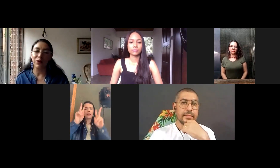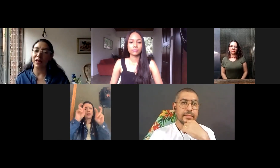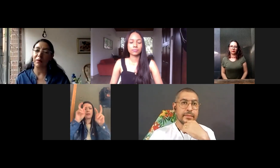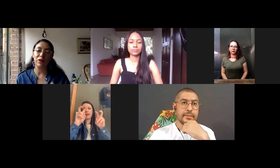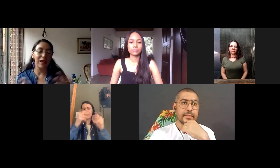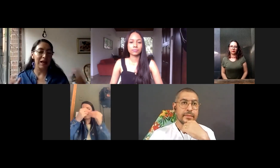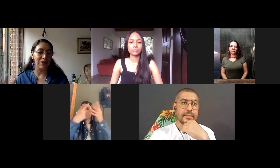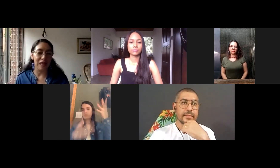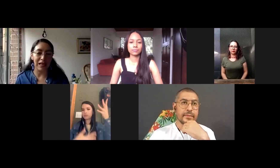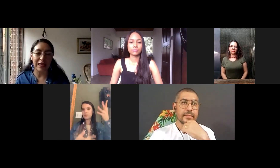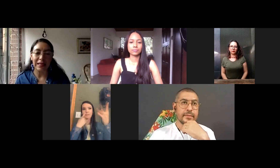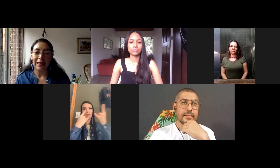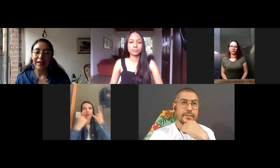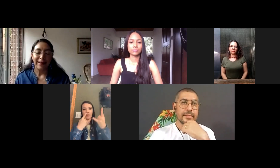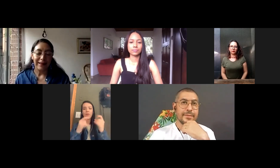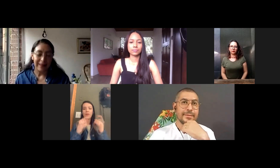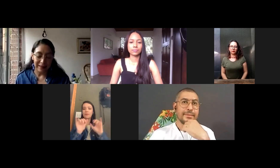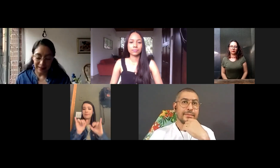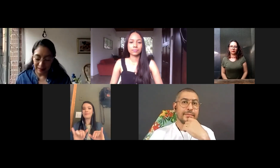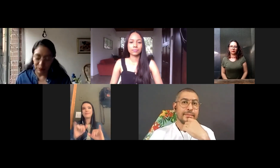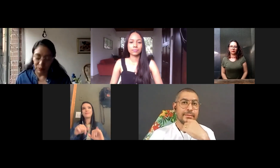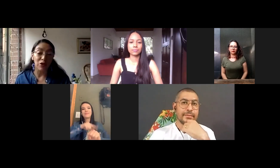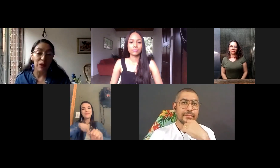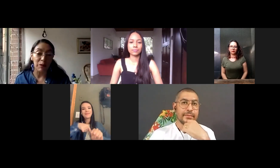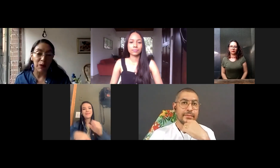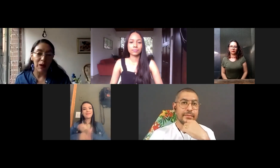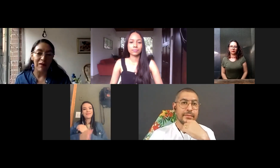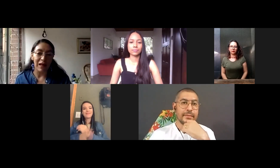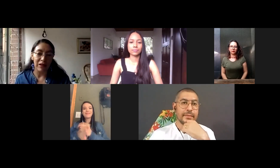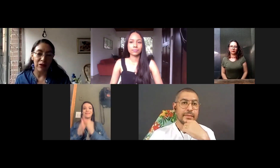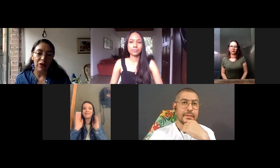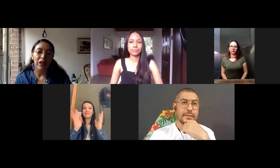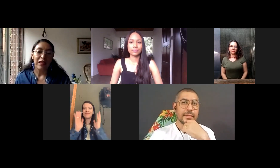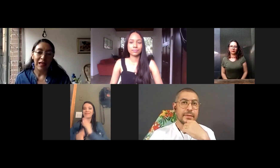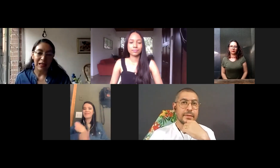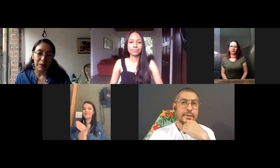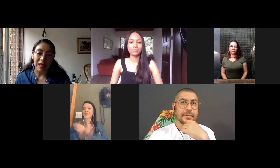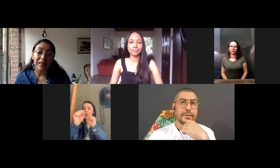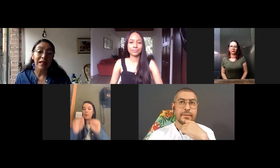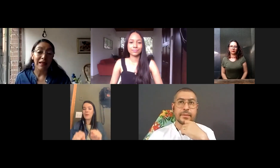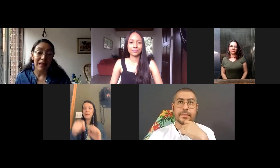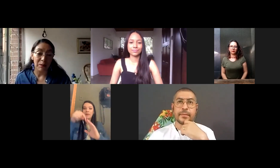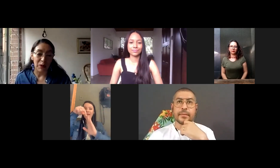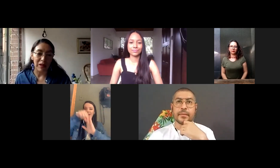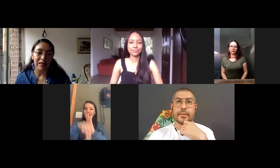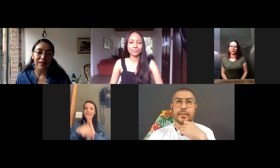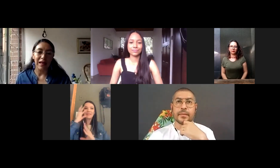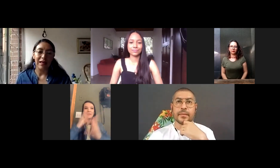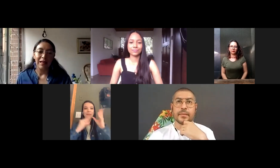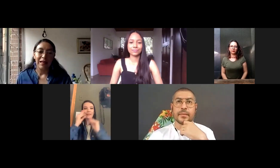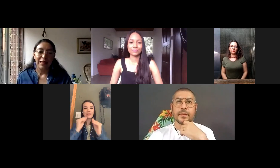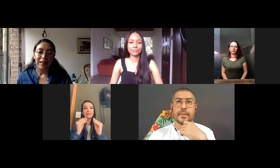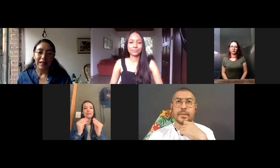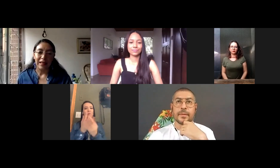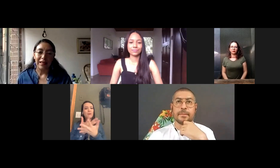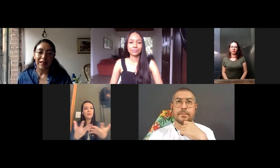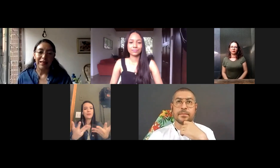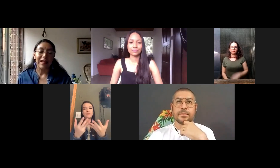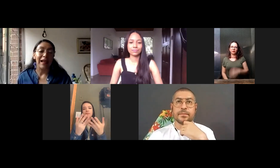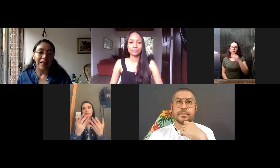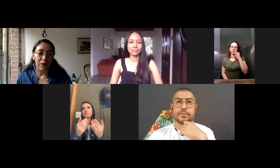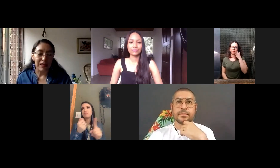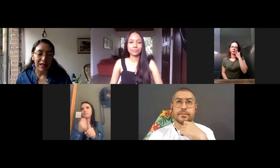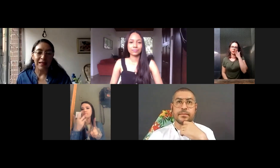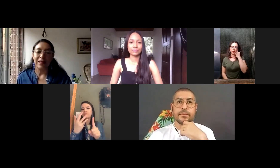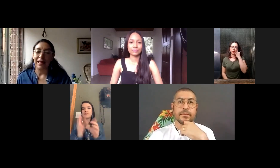todos, podríamos quedarnos aquí en mucho tiempo hablando de la experiencia y de la importancia de